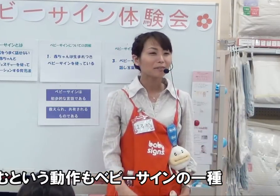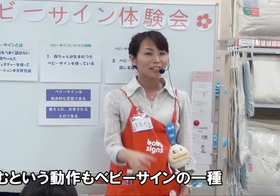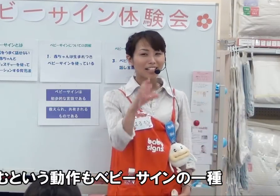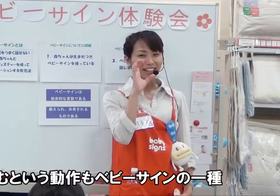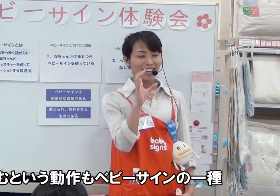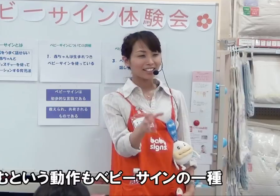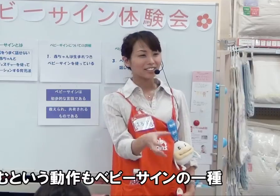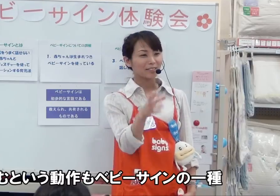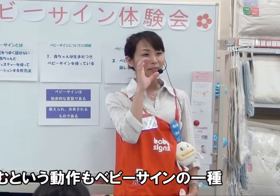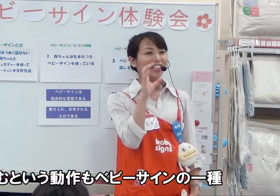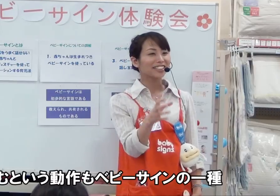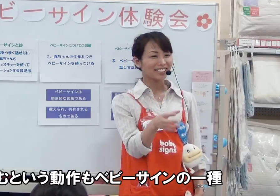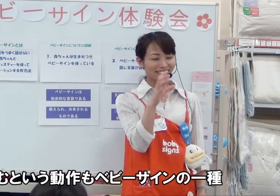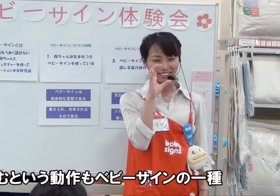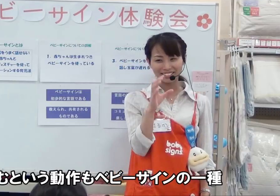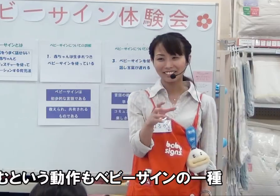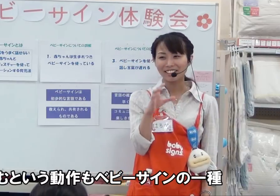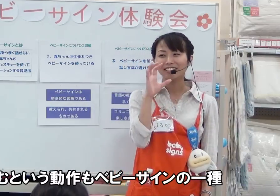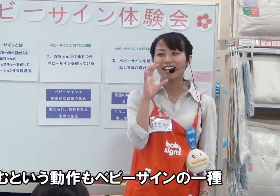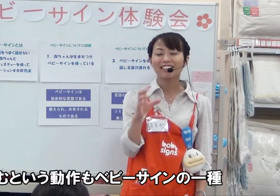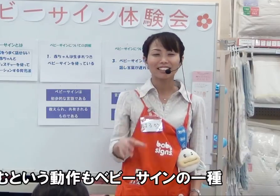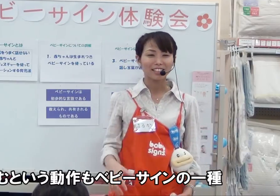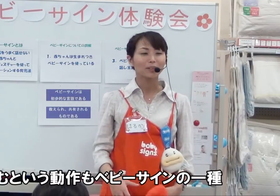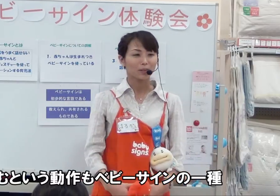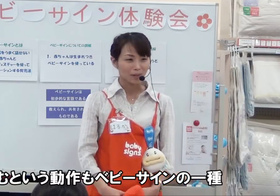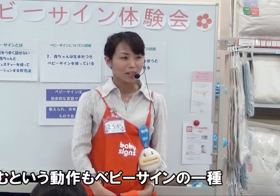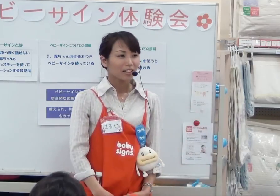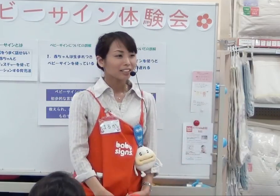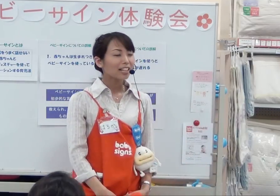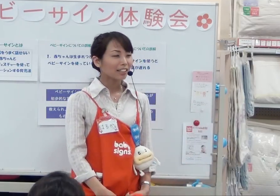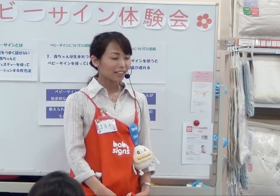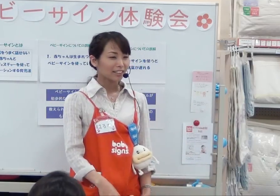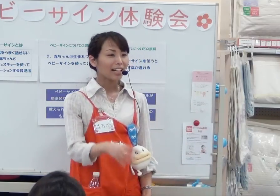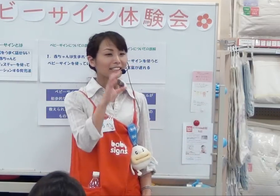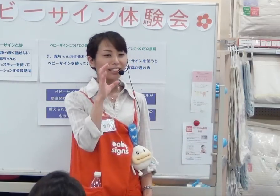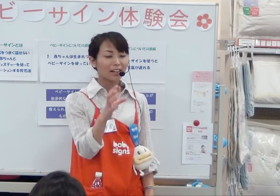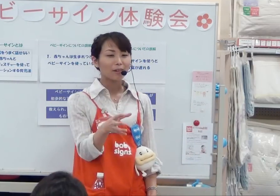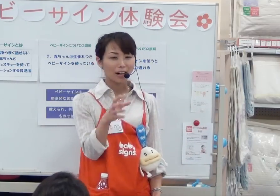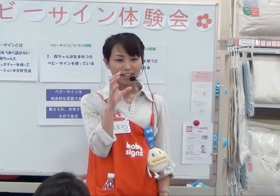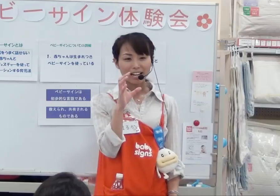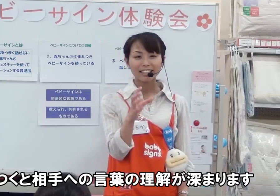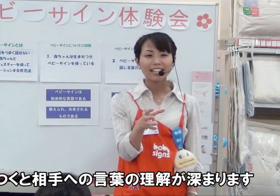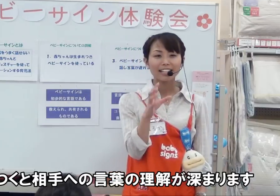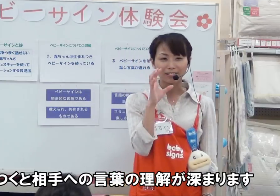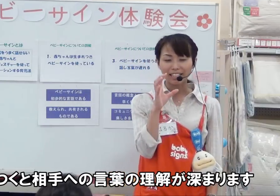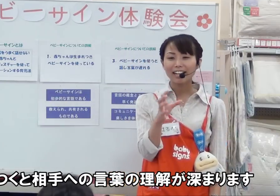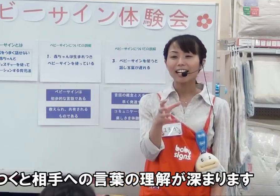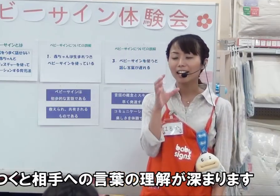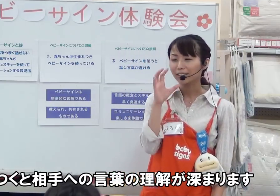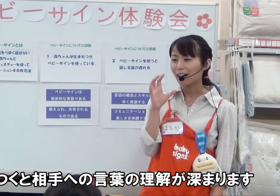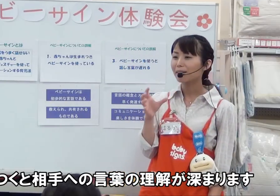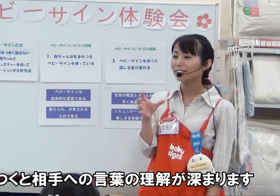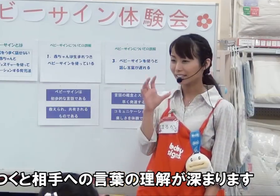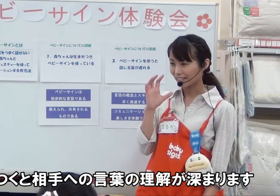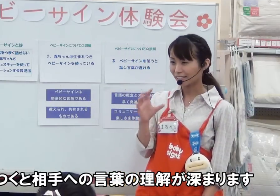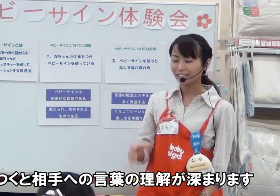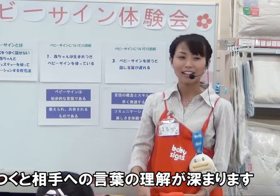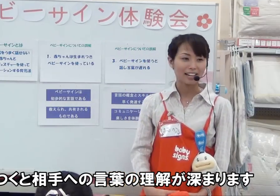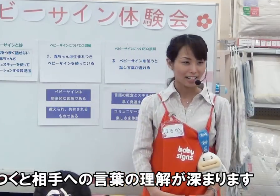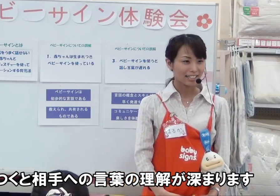こうやって飲みくっていう風にやるかっていうと、おそらく火がついた方が相手への理解が深まるっていう言葉がされ